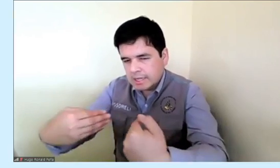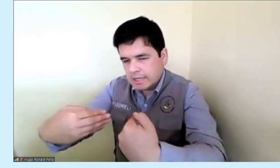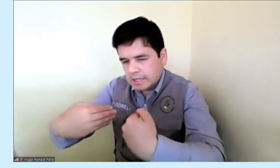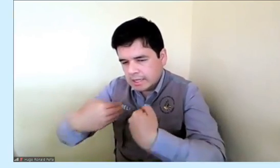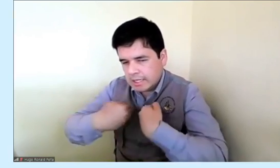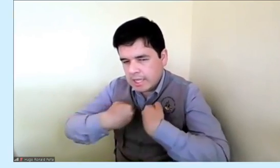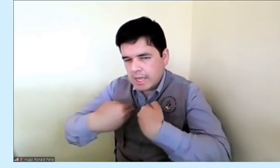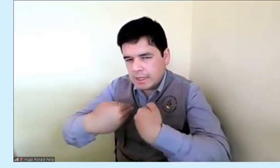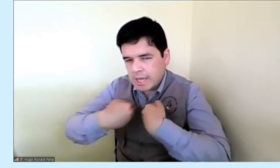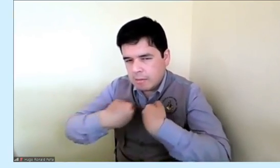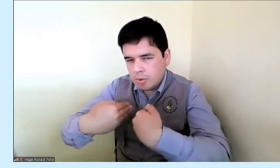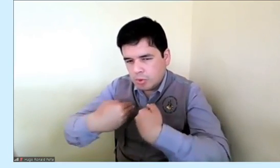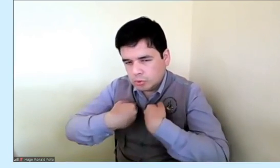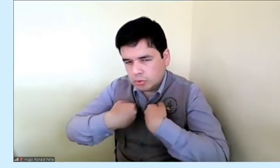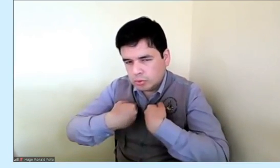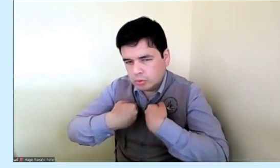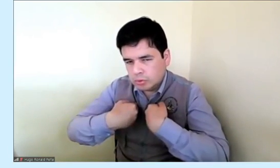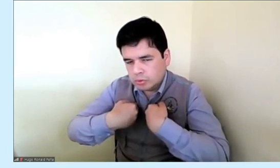¿Por qué?